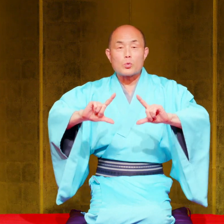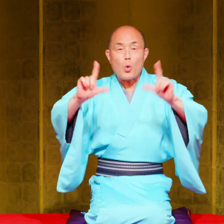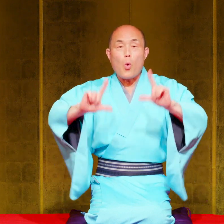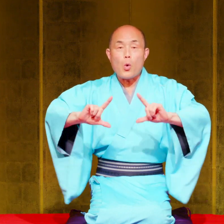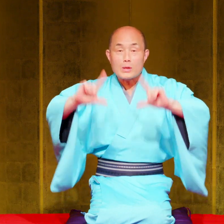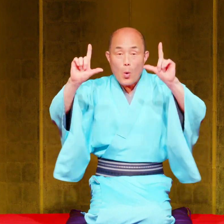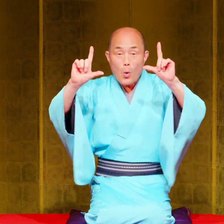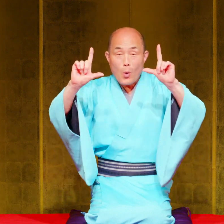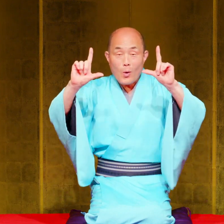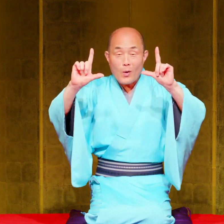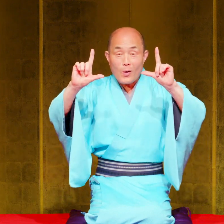東京